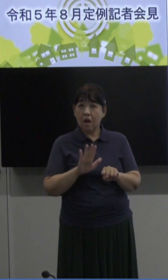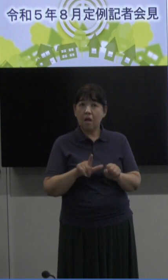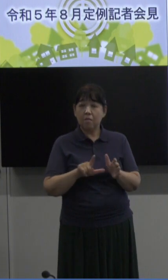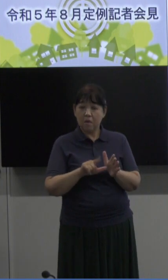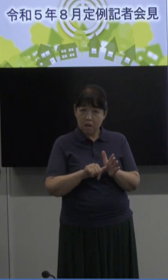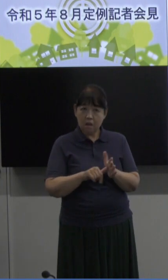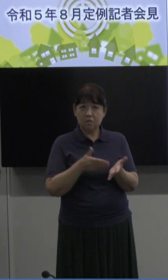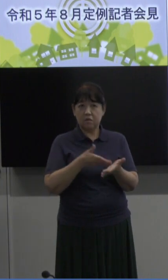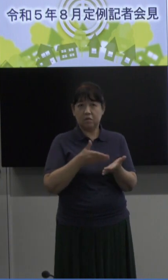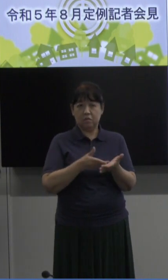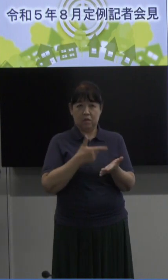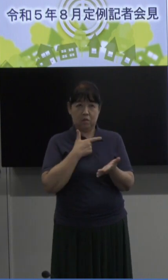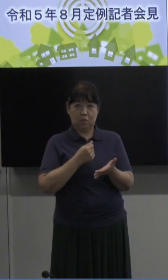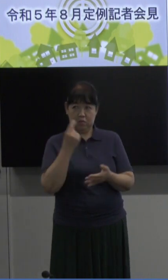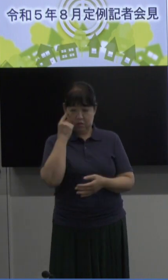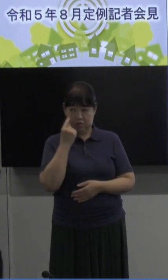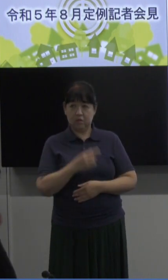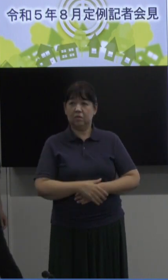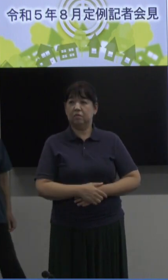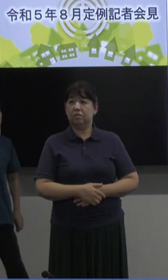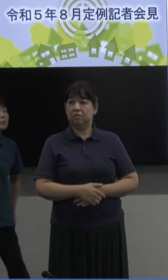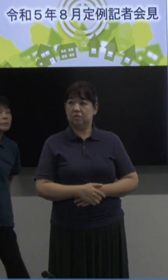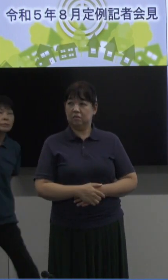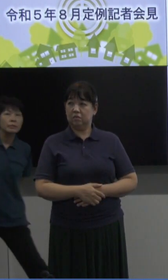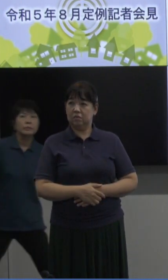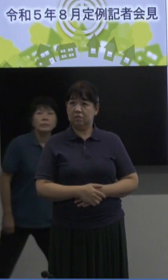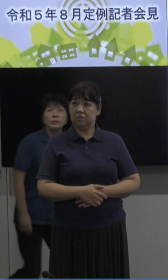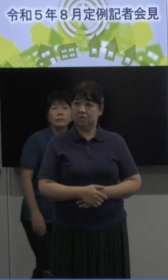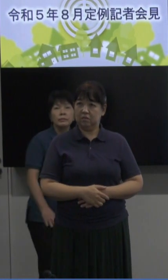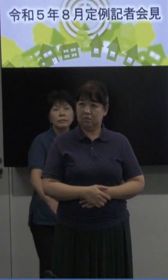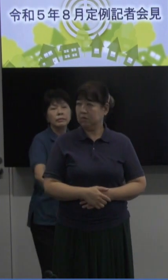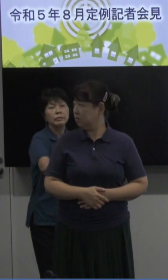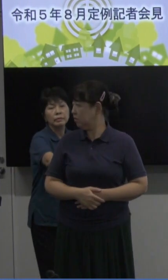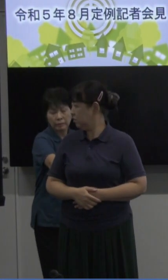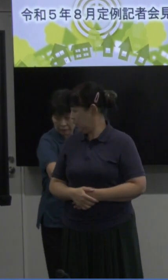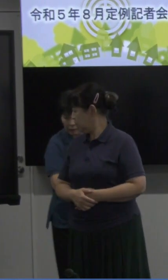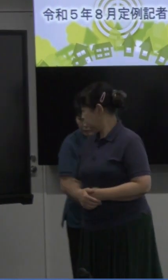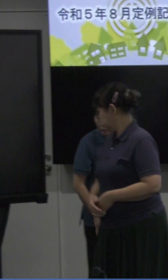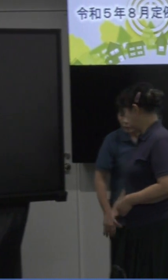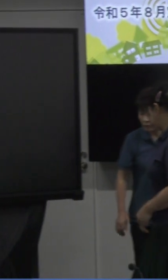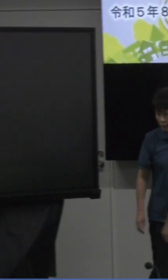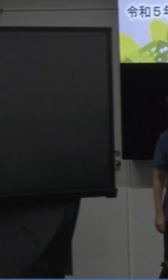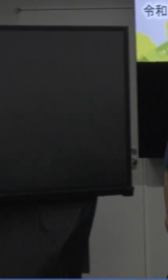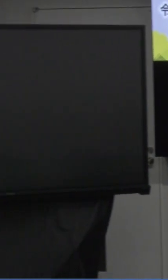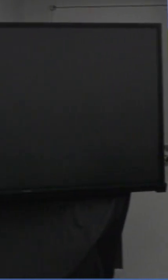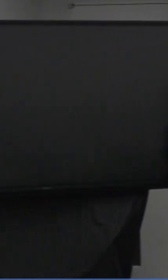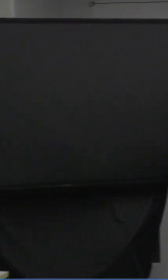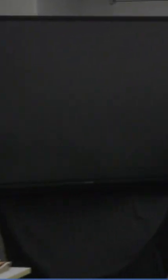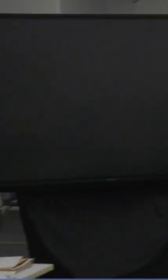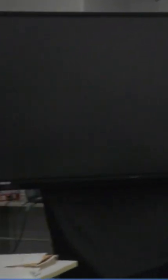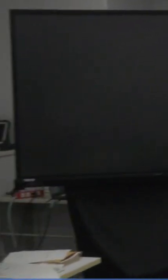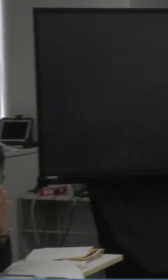はい、わ、かりました。ちょっと、仕込みの方から、説明させます。はい、 上下水道局です。